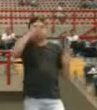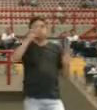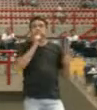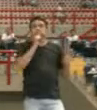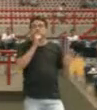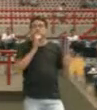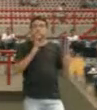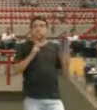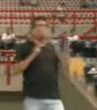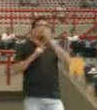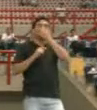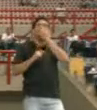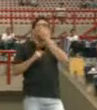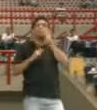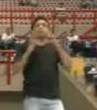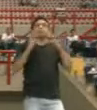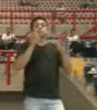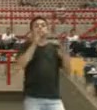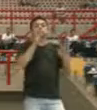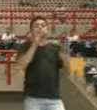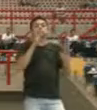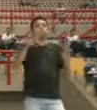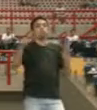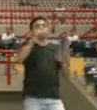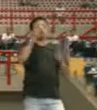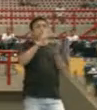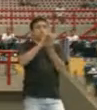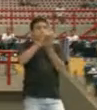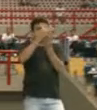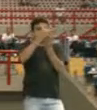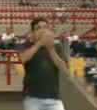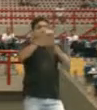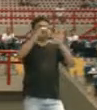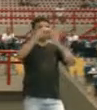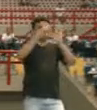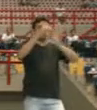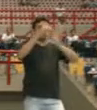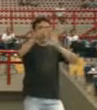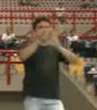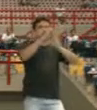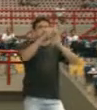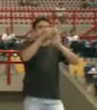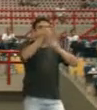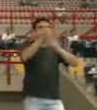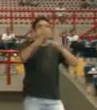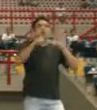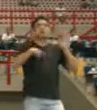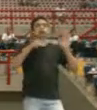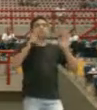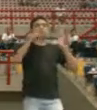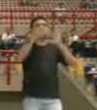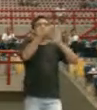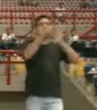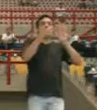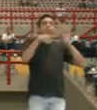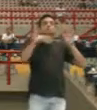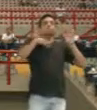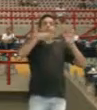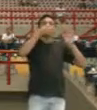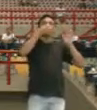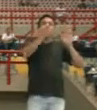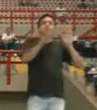não. Gente, uma das maneiras de introduzir é sugerir na entrada